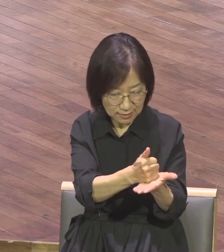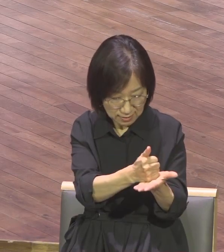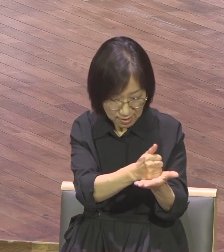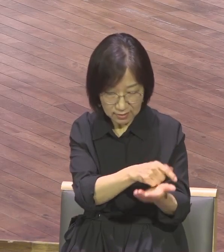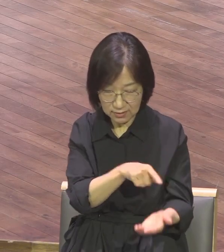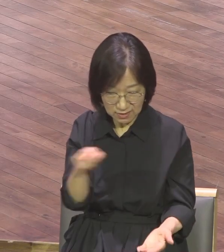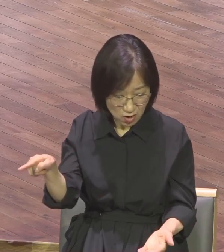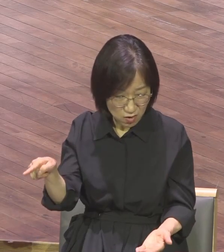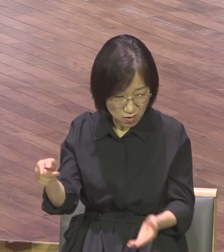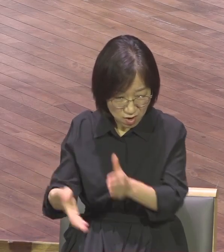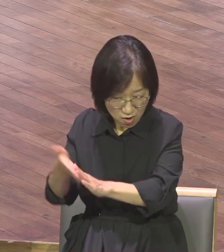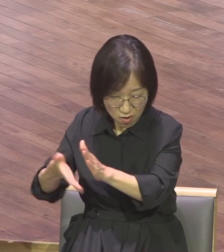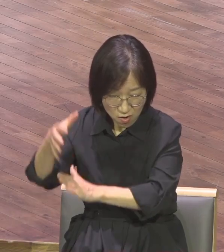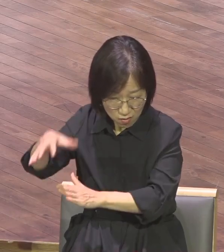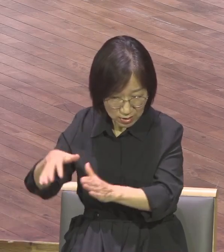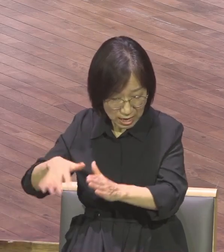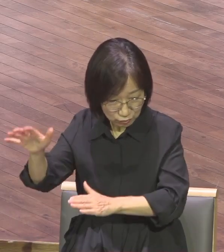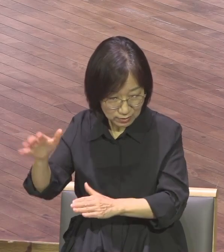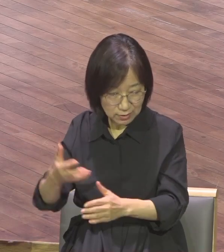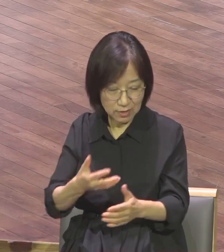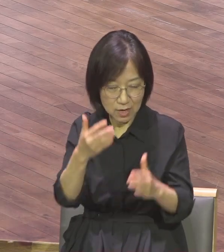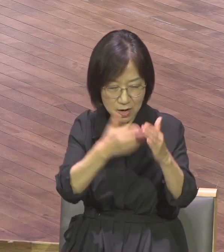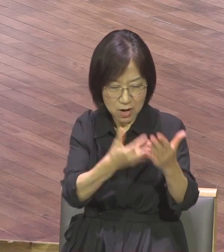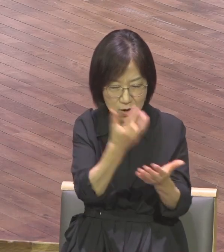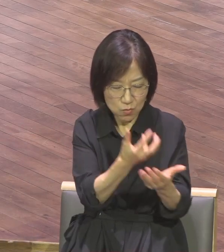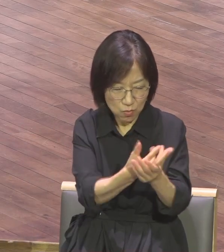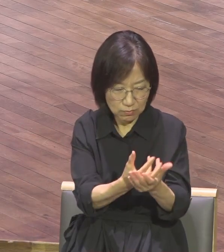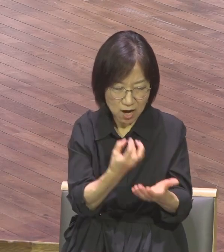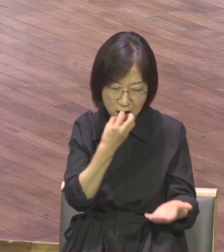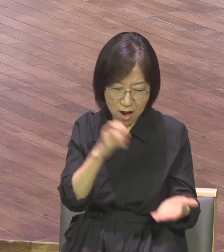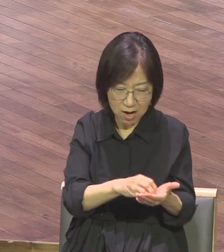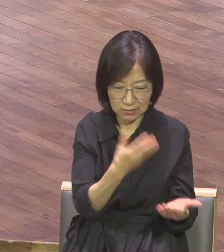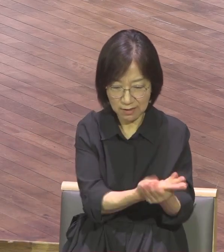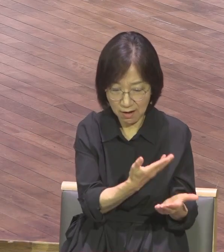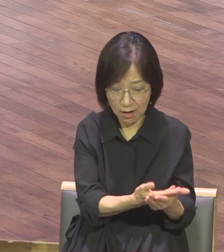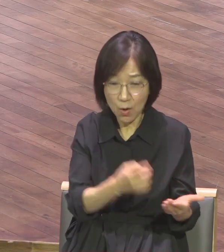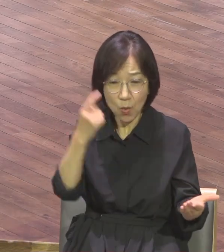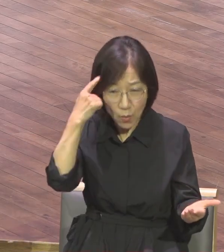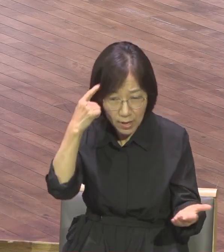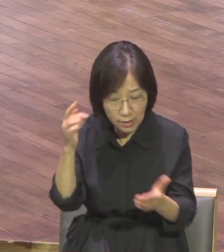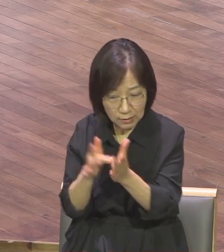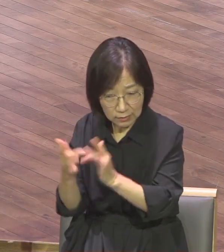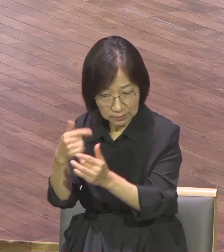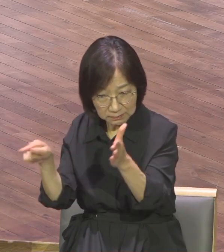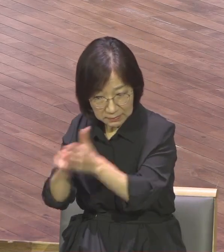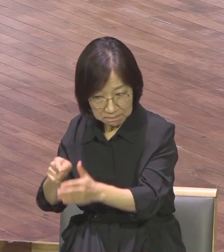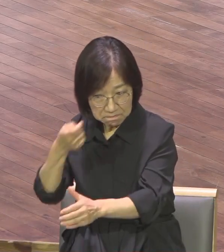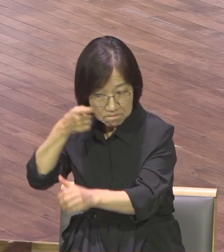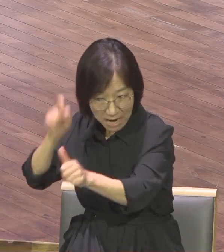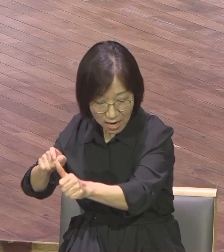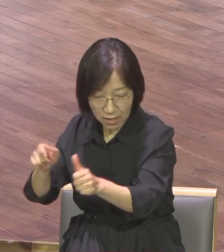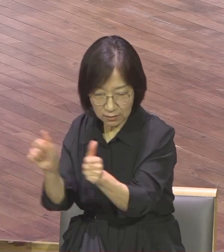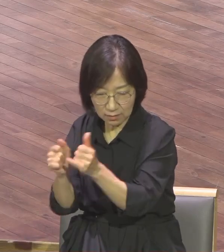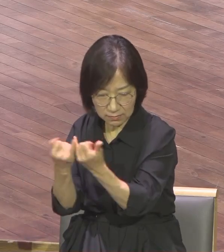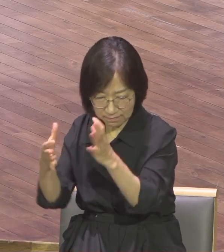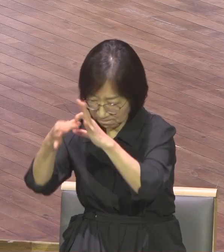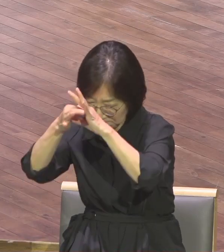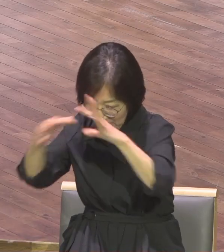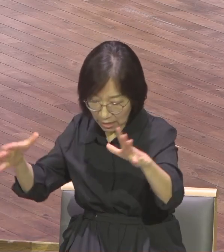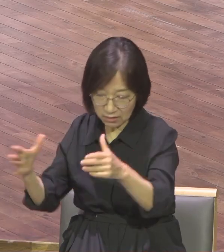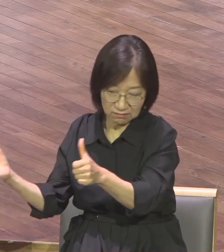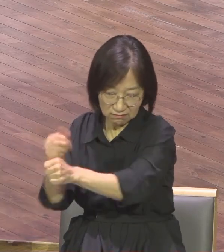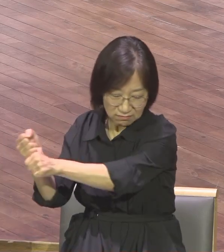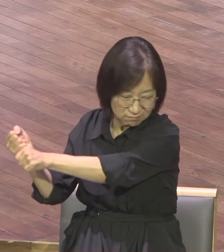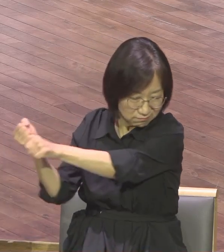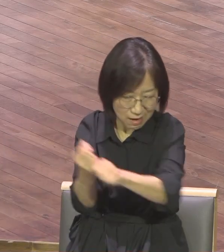갈 공문을 청하니, 이는 만일 그 도를 따르는 사람을 만나면 남녀를 막론하고 결박하여